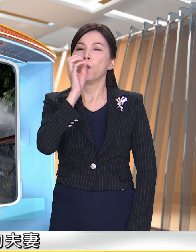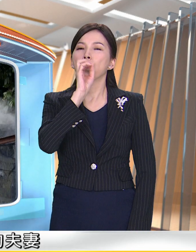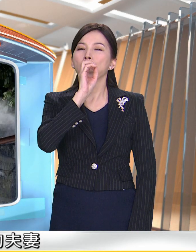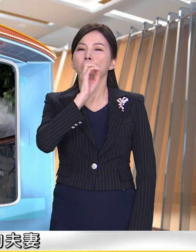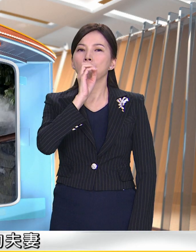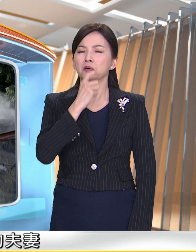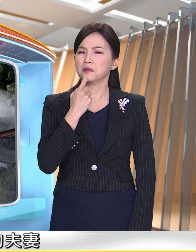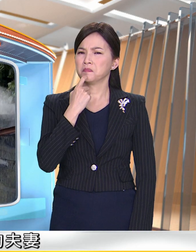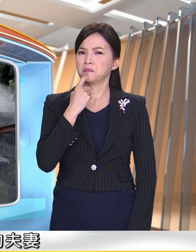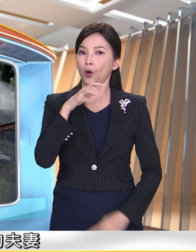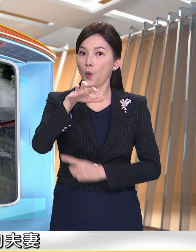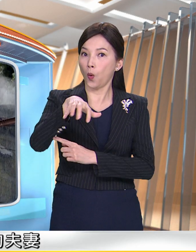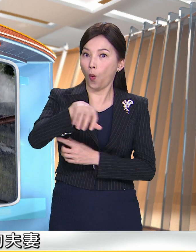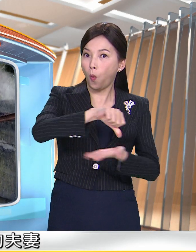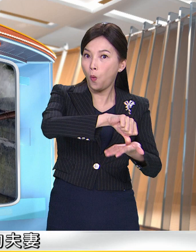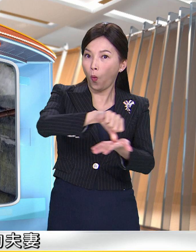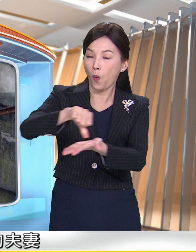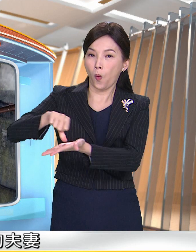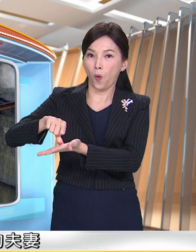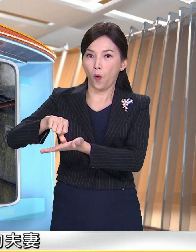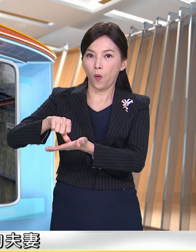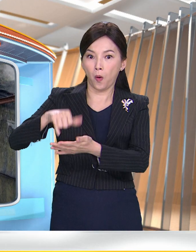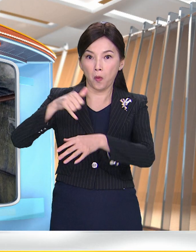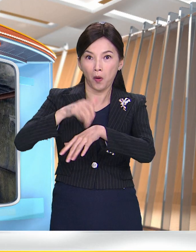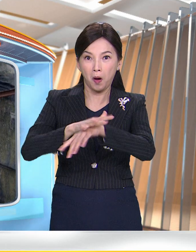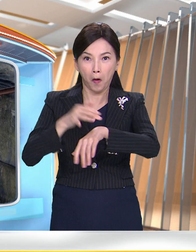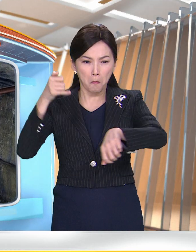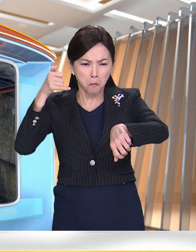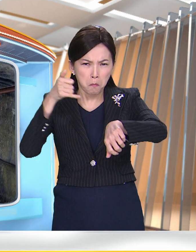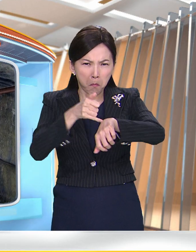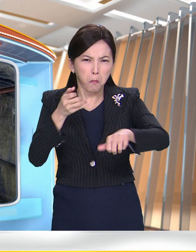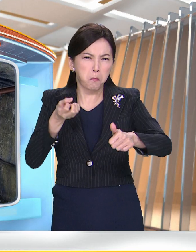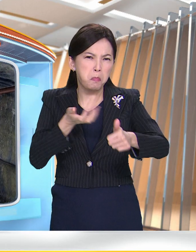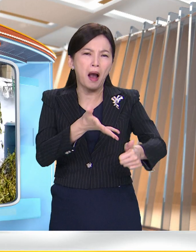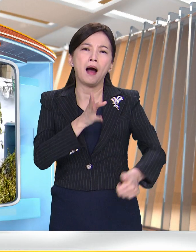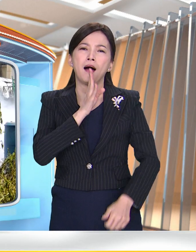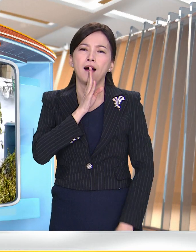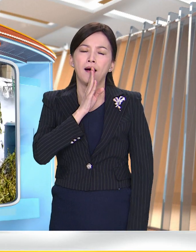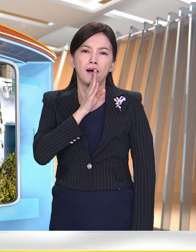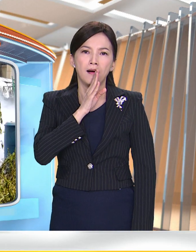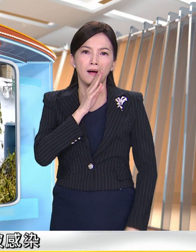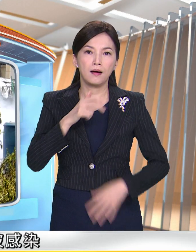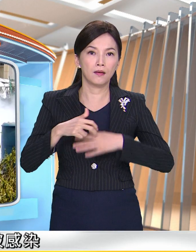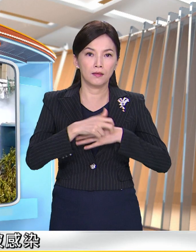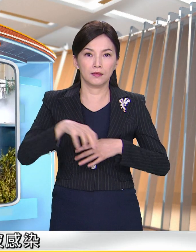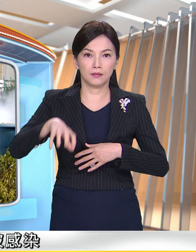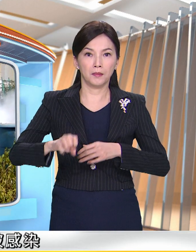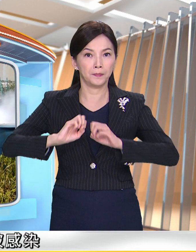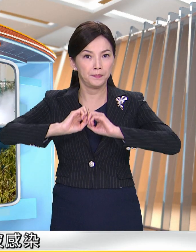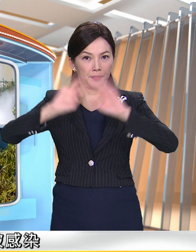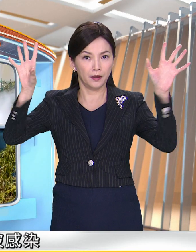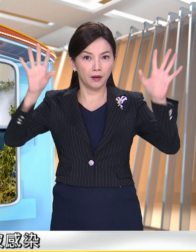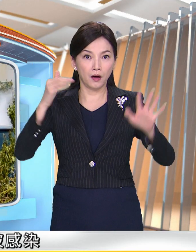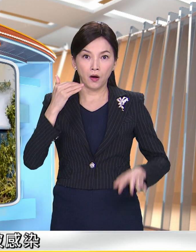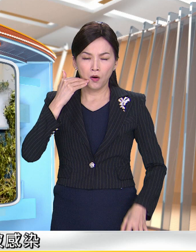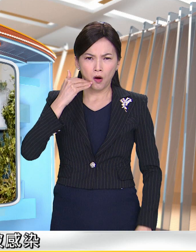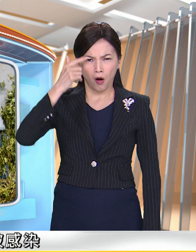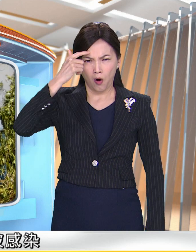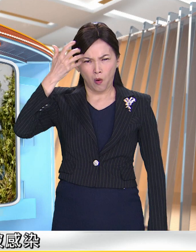在竹山的夫妻，没有国外旅游史，推测是在务农的时候被感